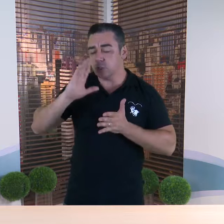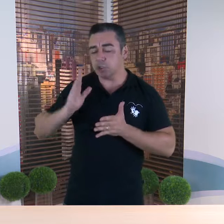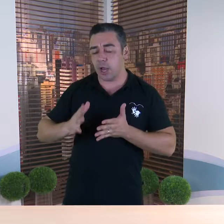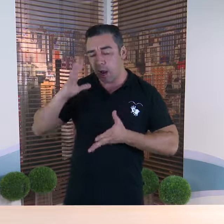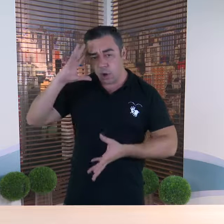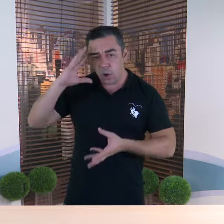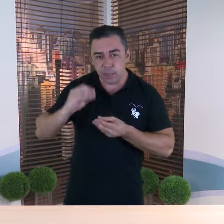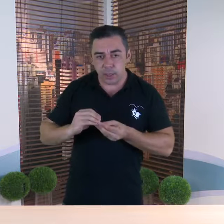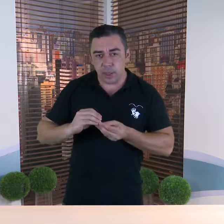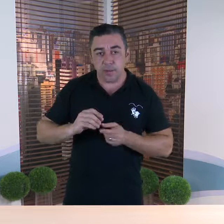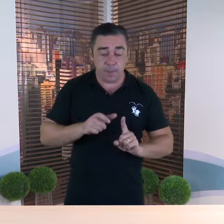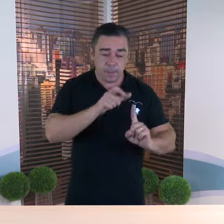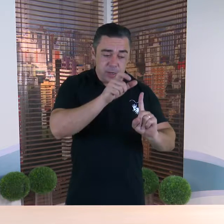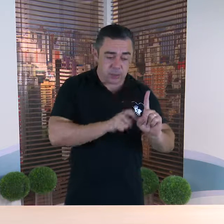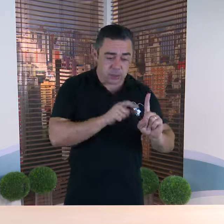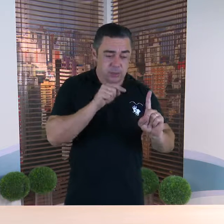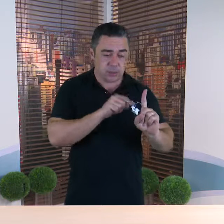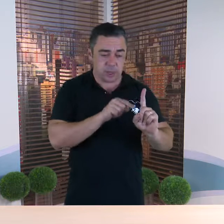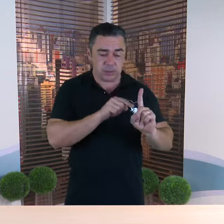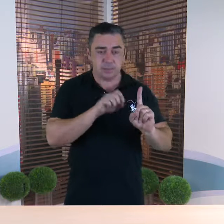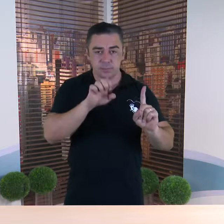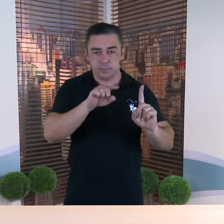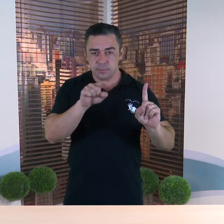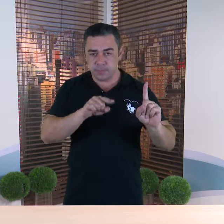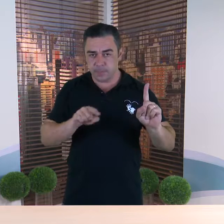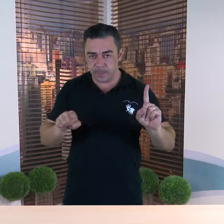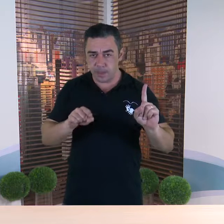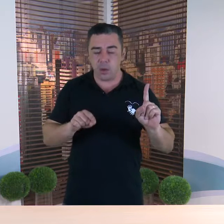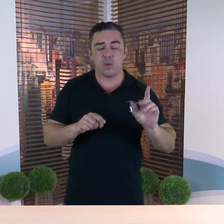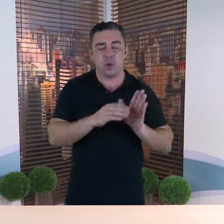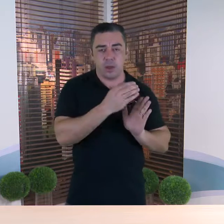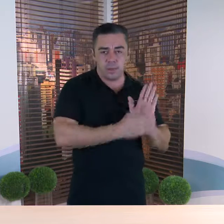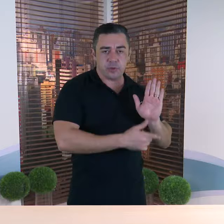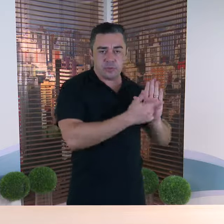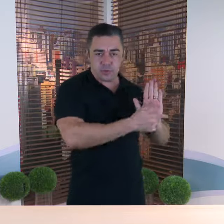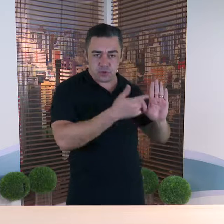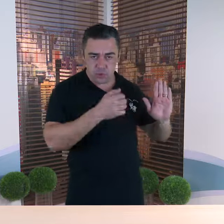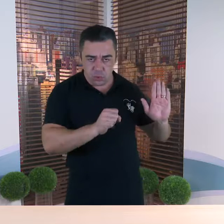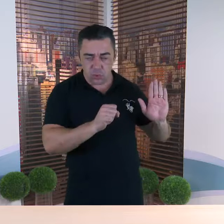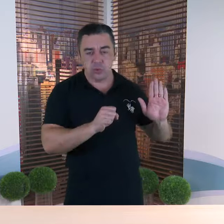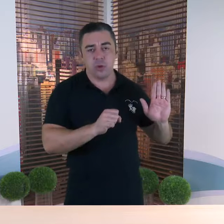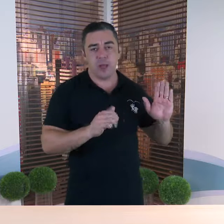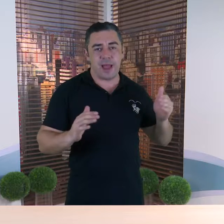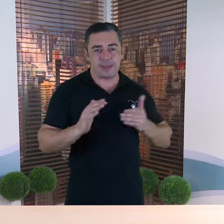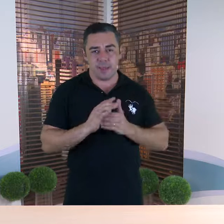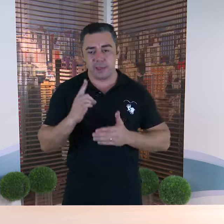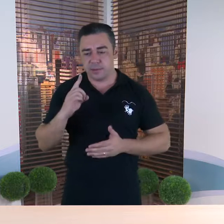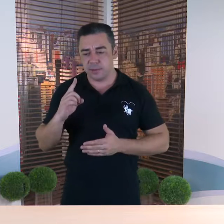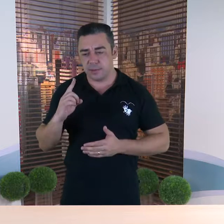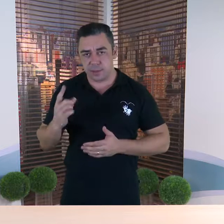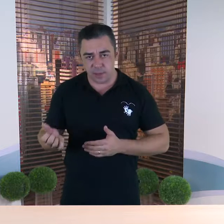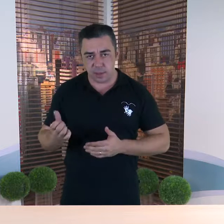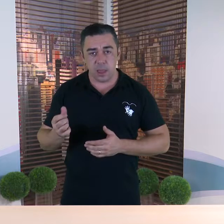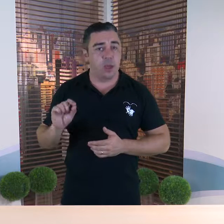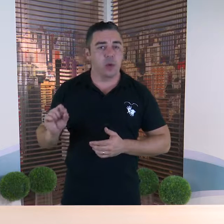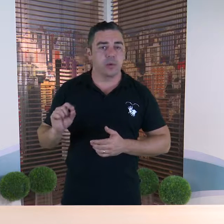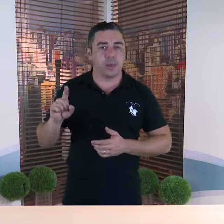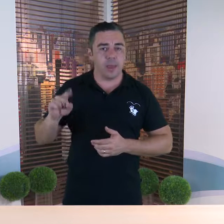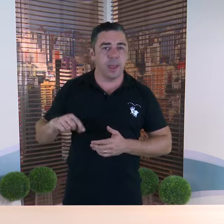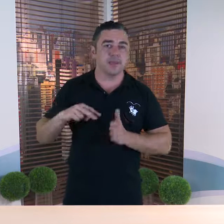cedo entendia que a personagem bíblica de Ezequiel 28, 12 até o 16 era uma